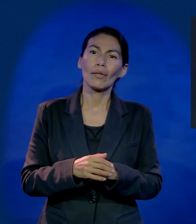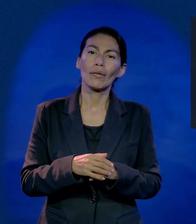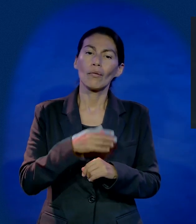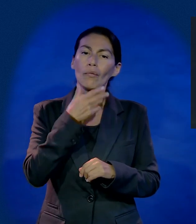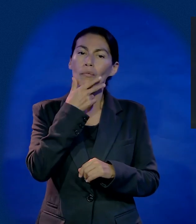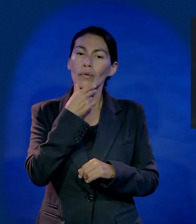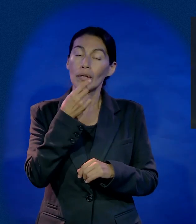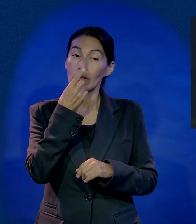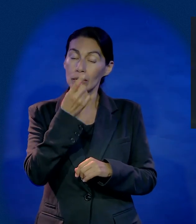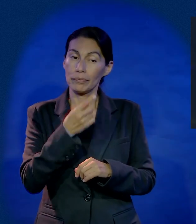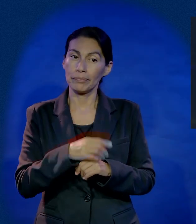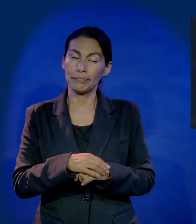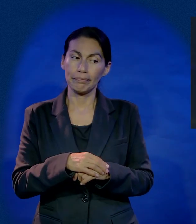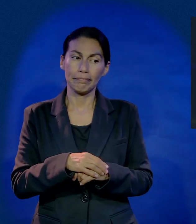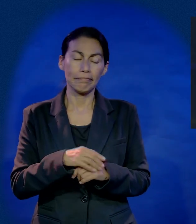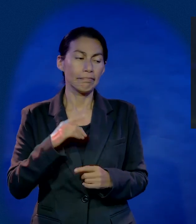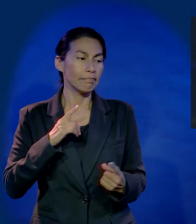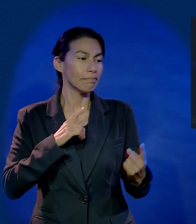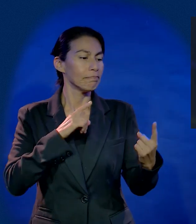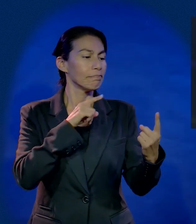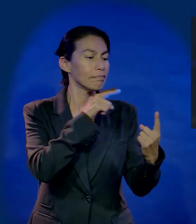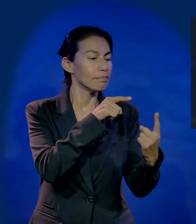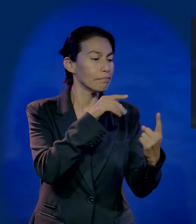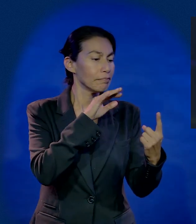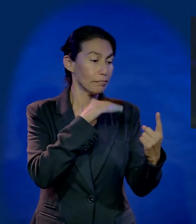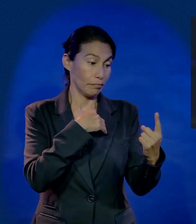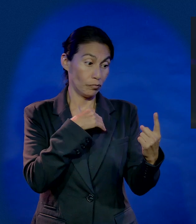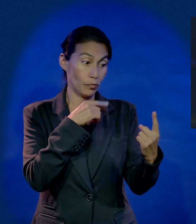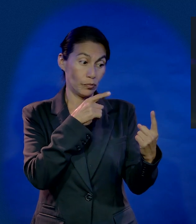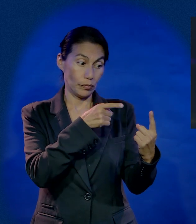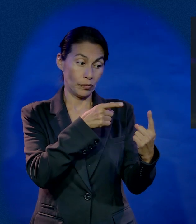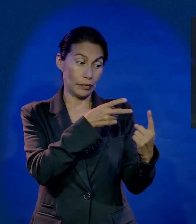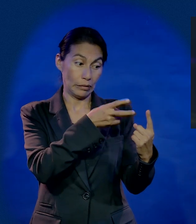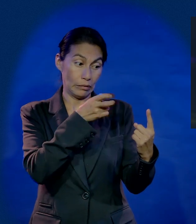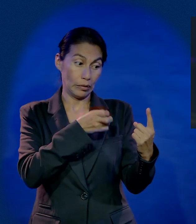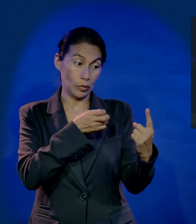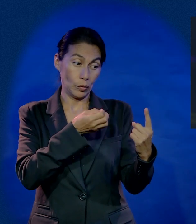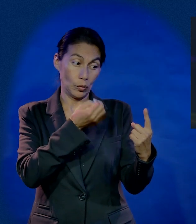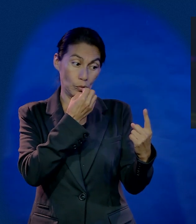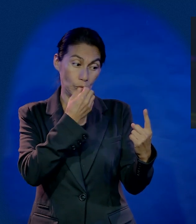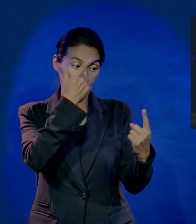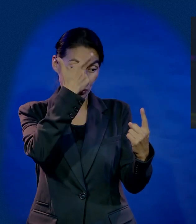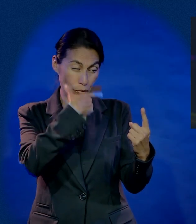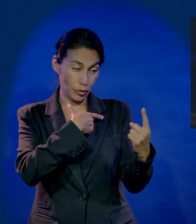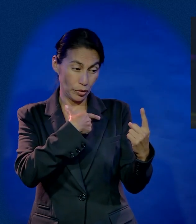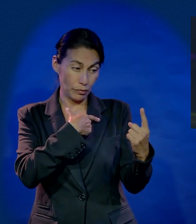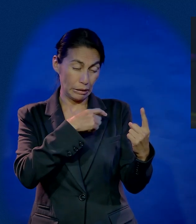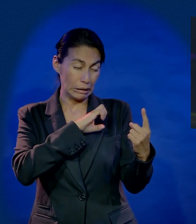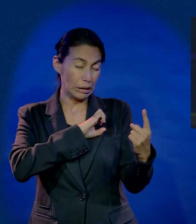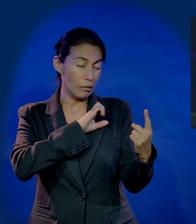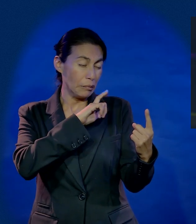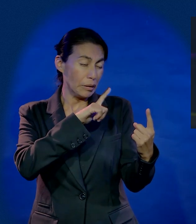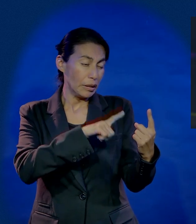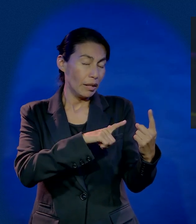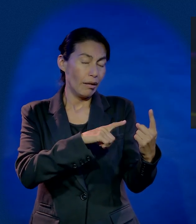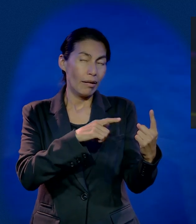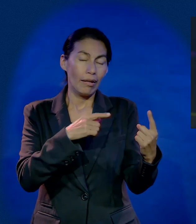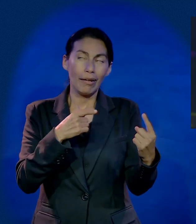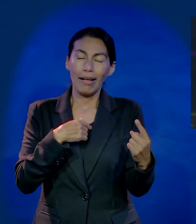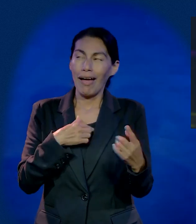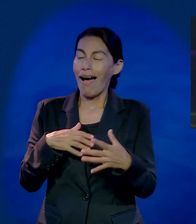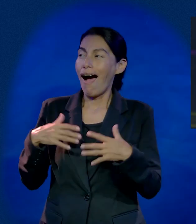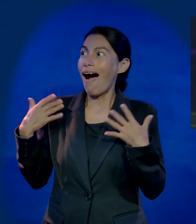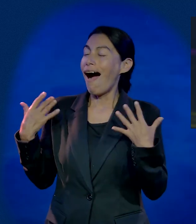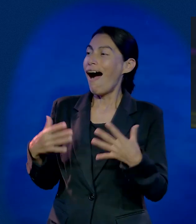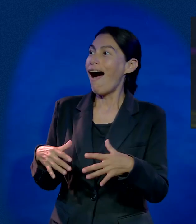imagínese, fulana, quiero invitarte el sábado de noche a una cena especial. Y